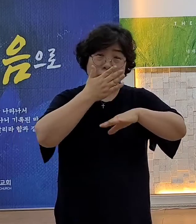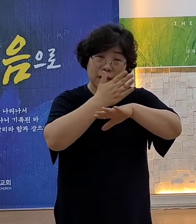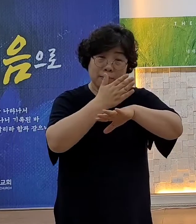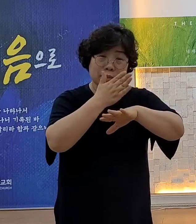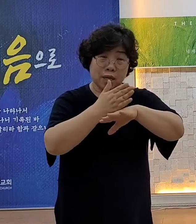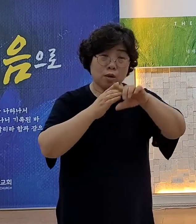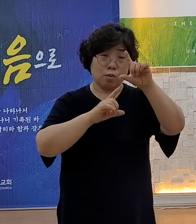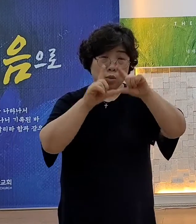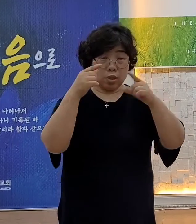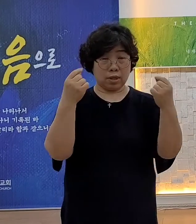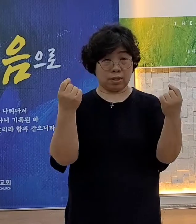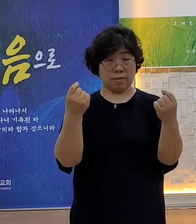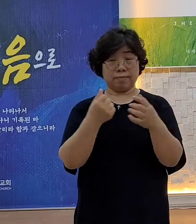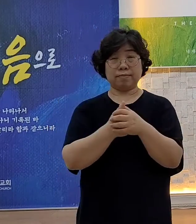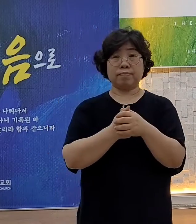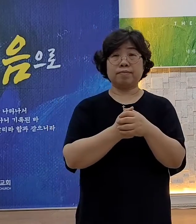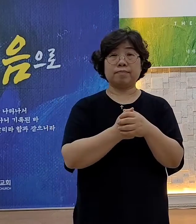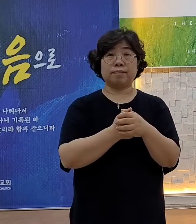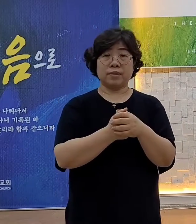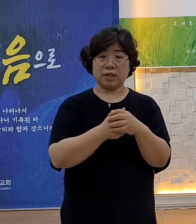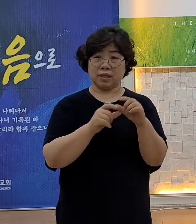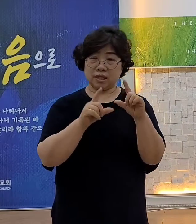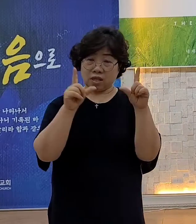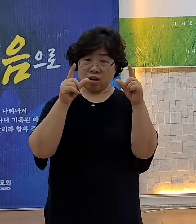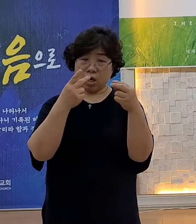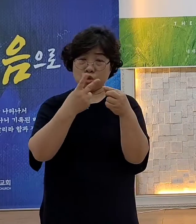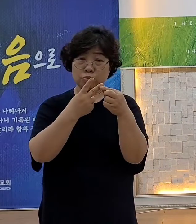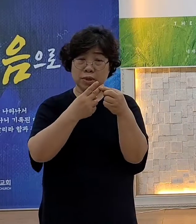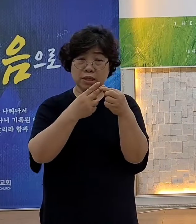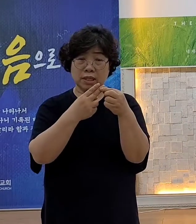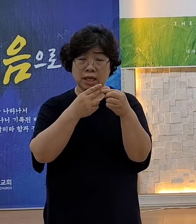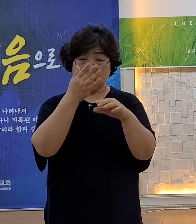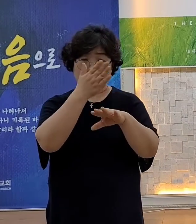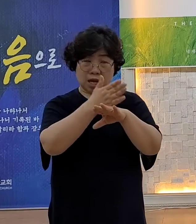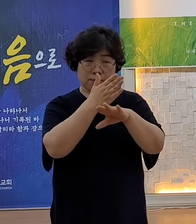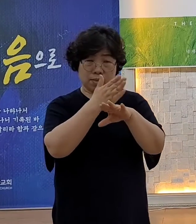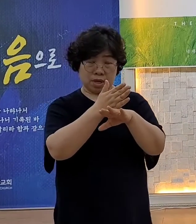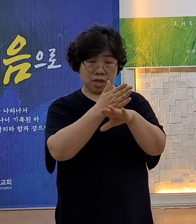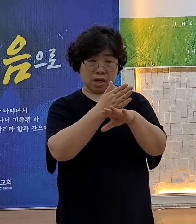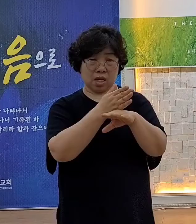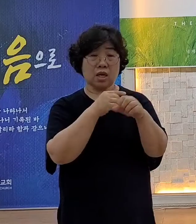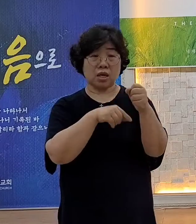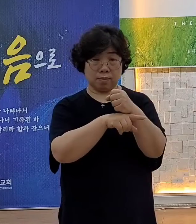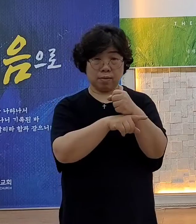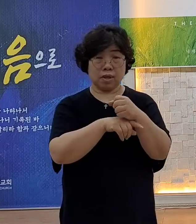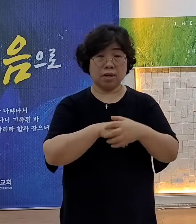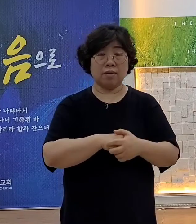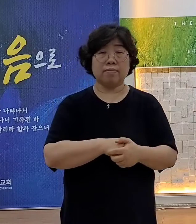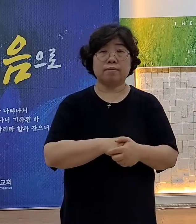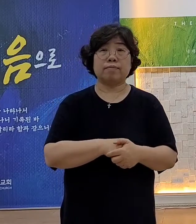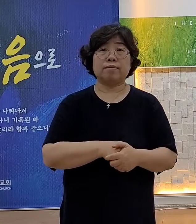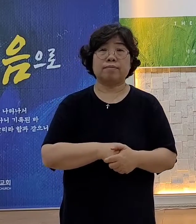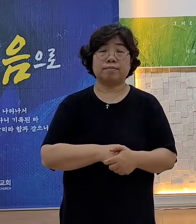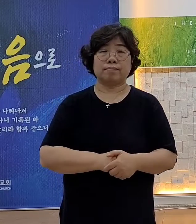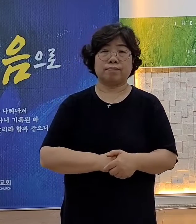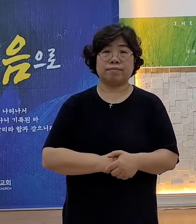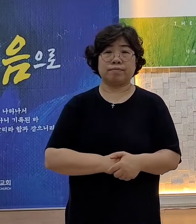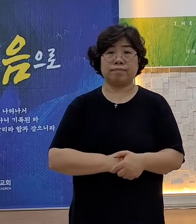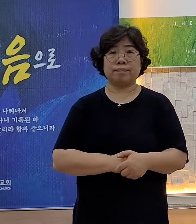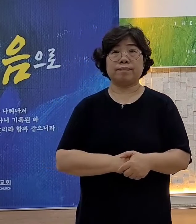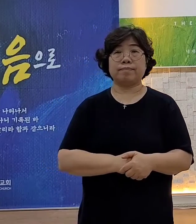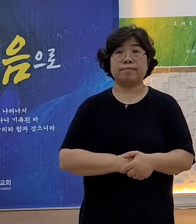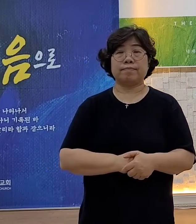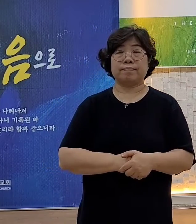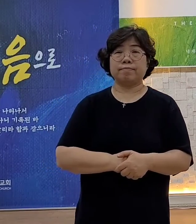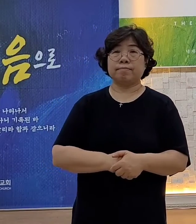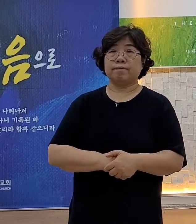감사하는 모습이다. 이게 절기의 이 두 번째 감사절이다라는 것을 말씀합니다. 오늘 말씀을